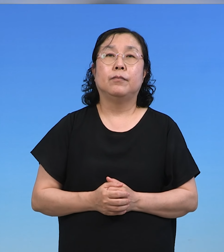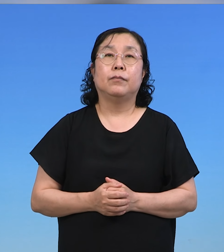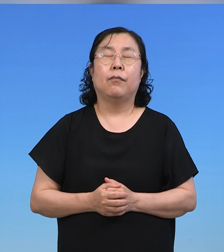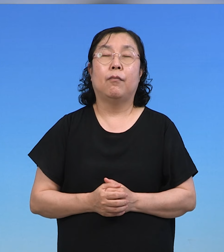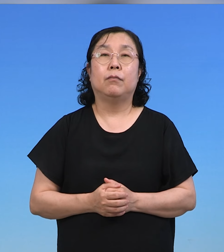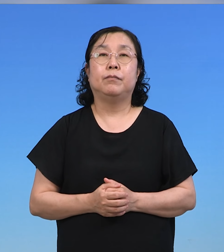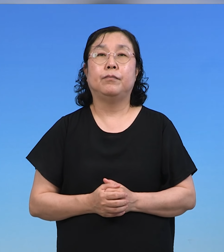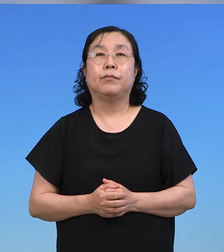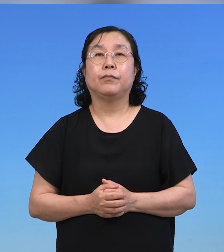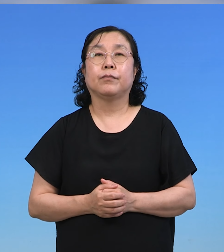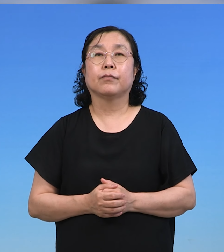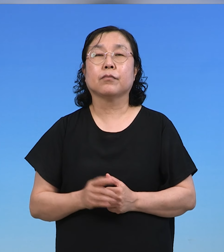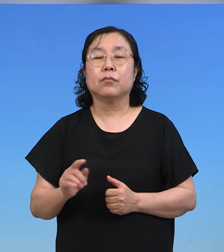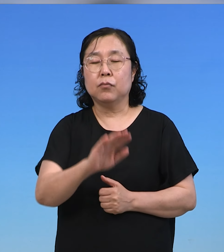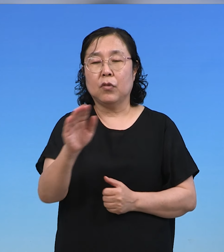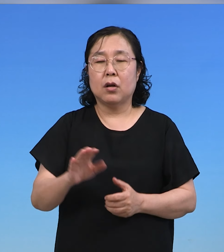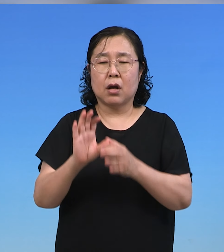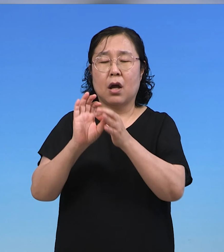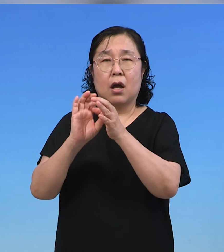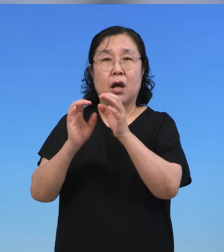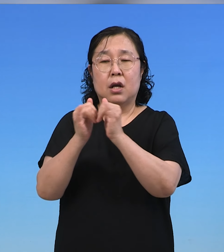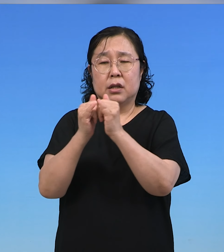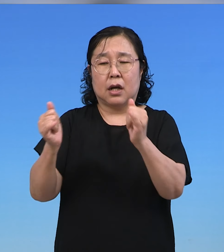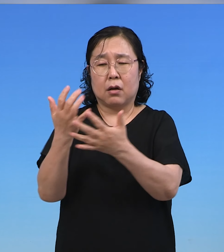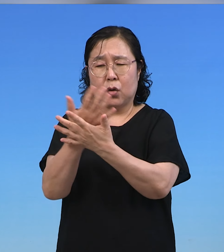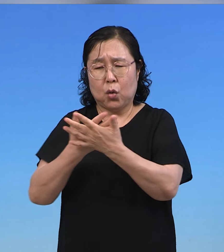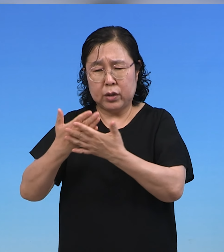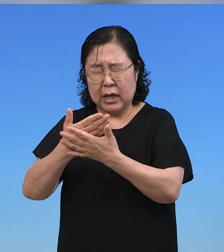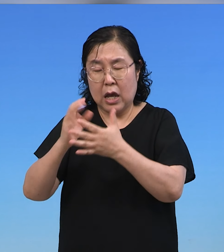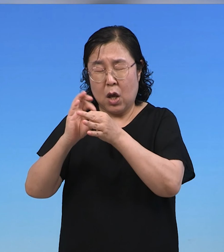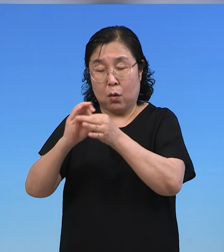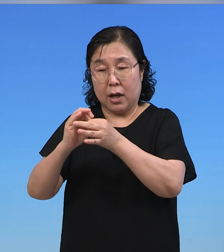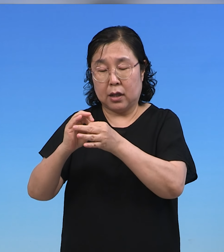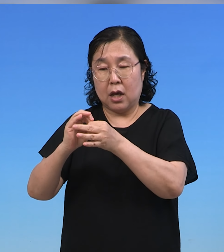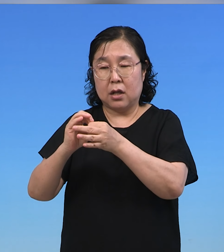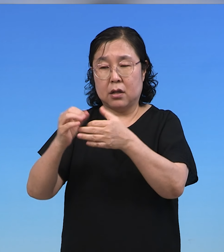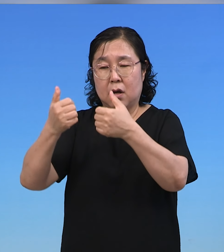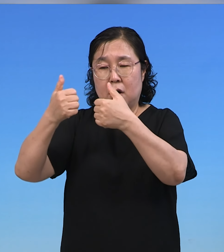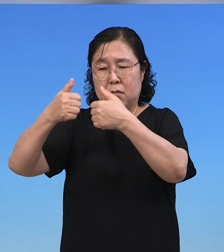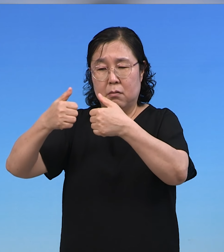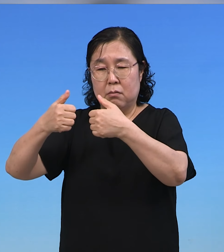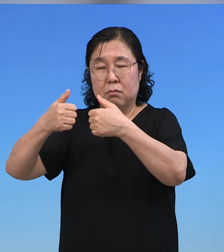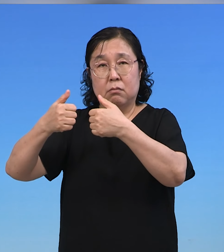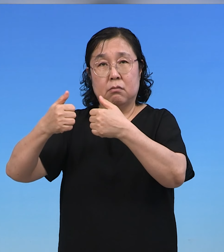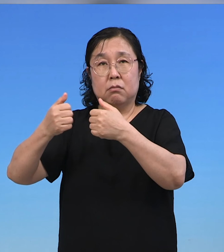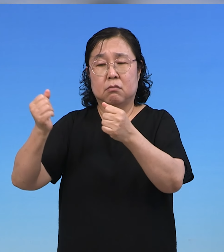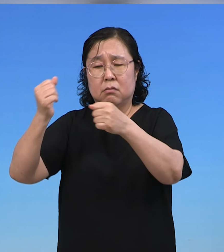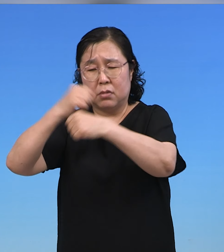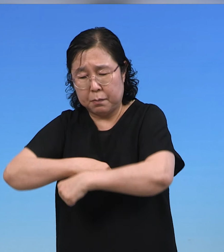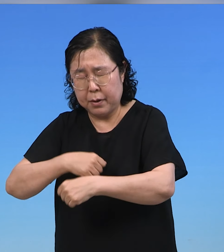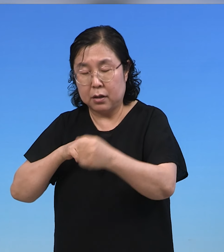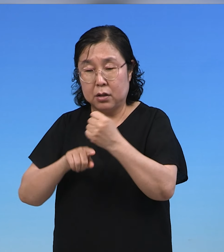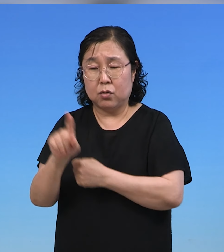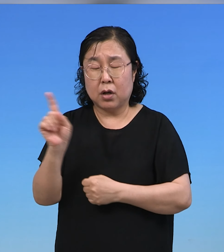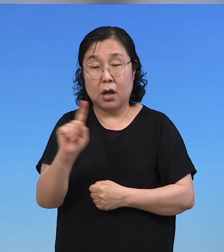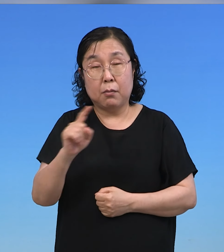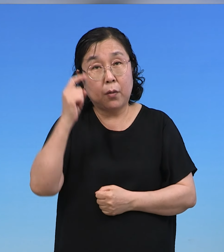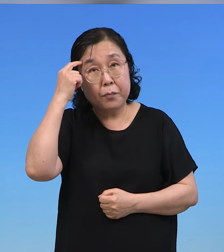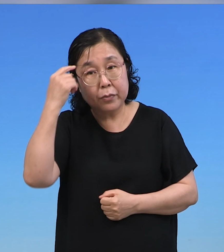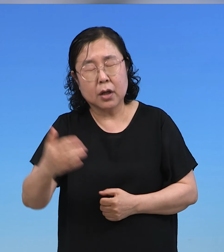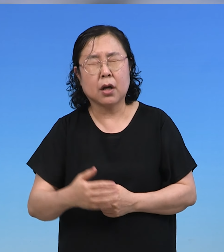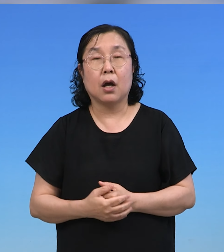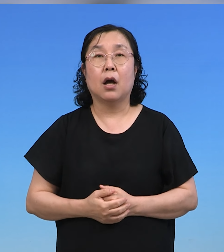왜 관계에서 실패합니까? 앞에서의 이 뿌리는 무시하고 바로 이제 그 다음 구절부터 뭐